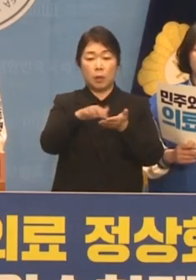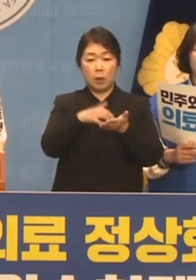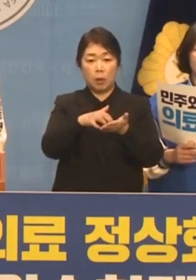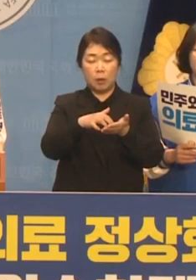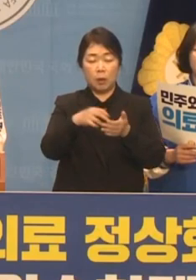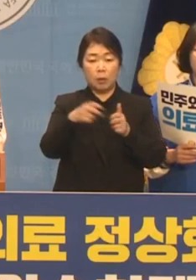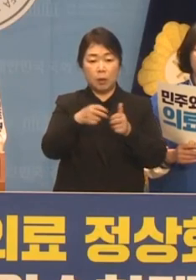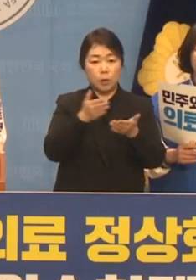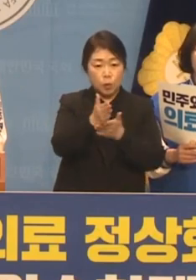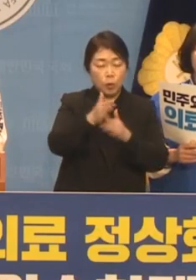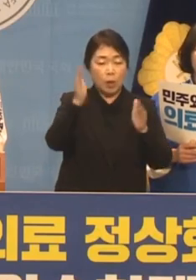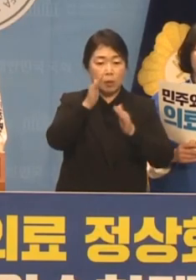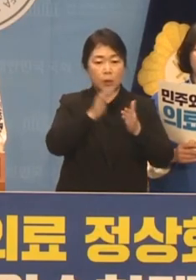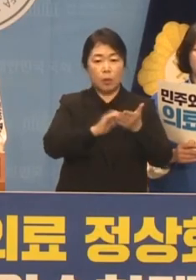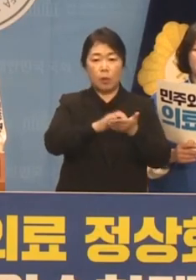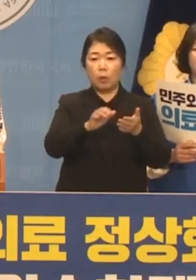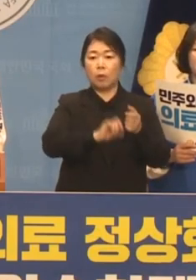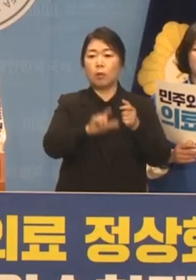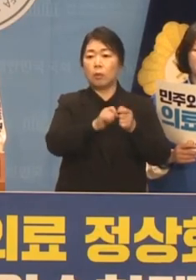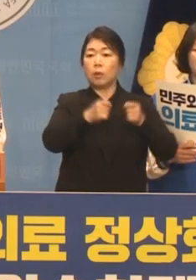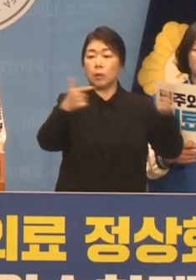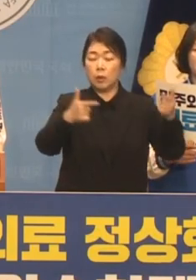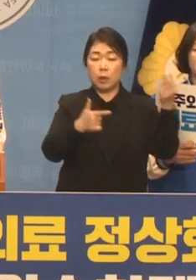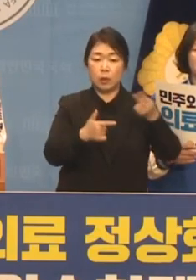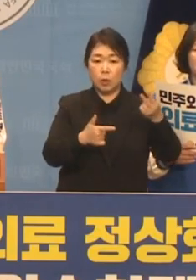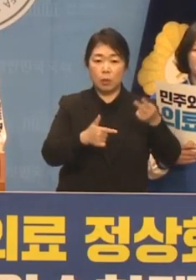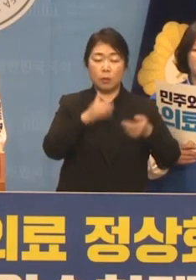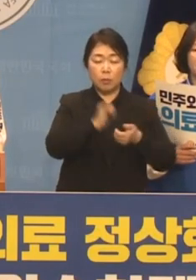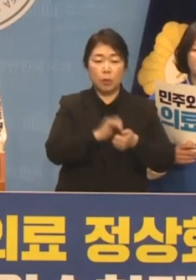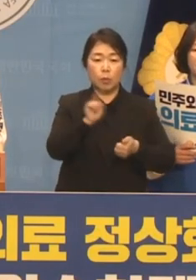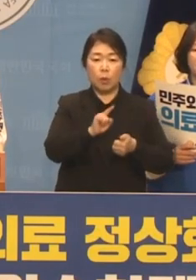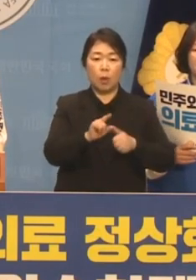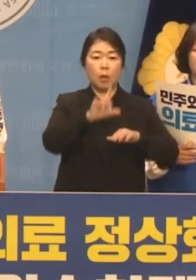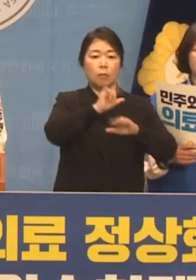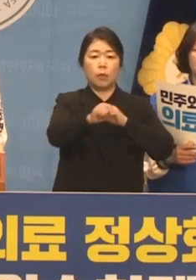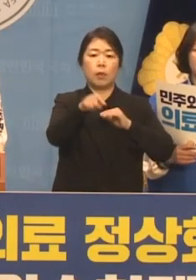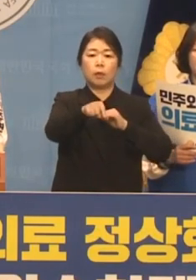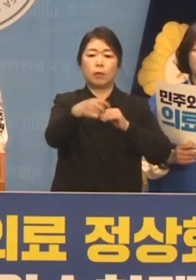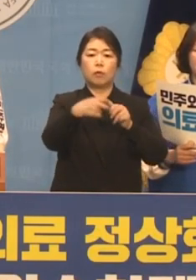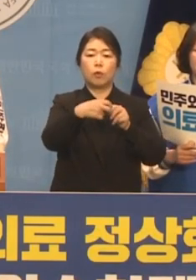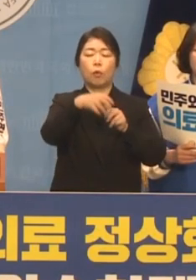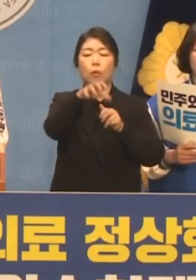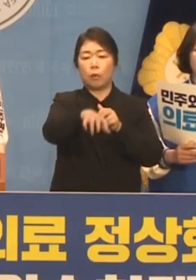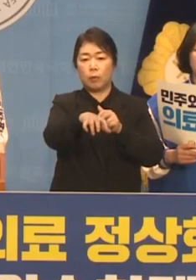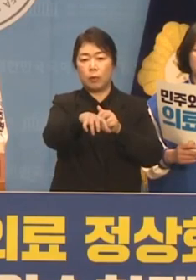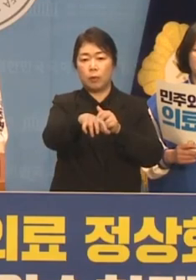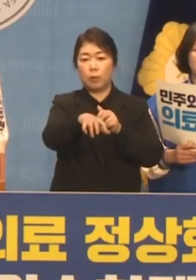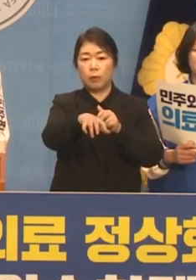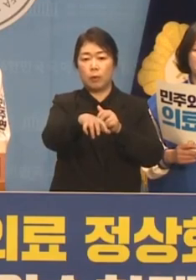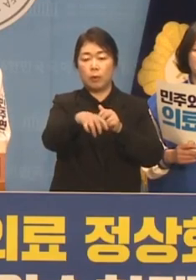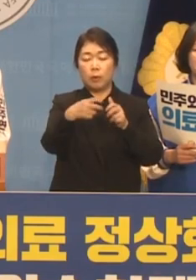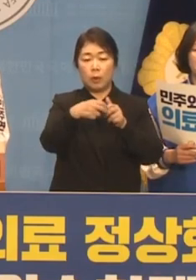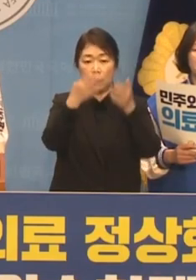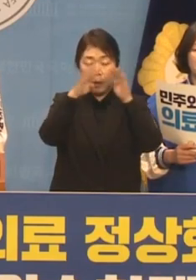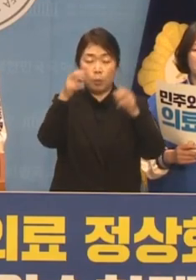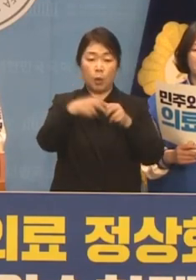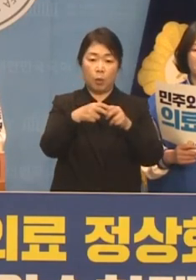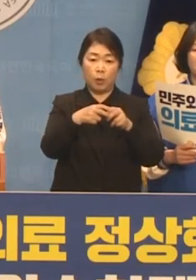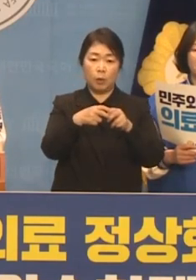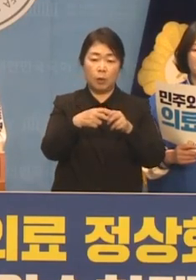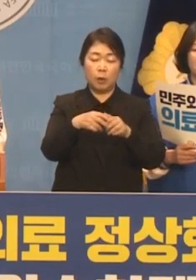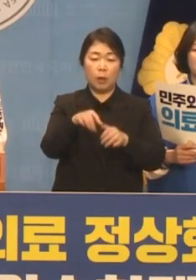82% 비수도권에 배분되어 비수도권 의대는 정원의 60% 이상을 지역 인재 전형으로